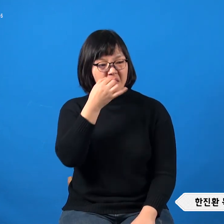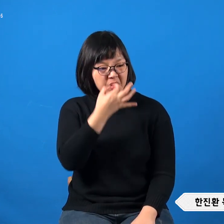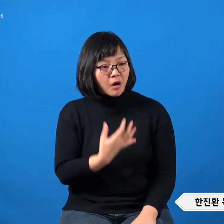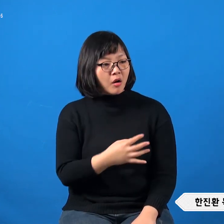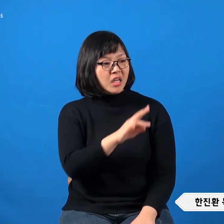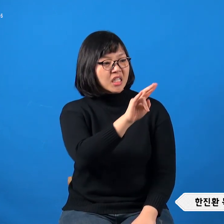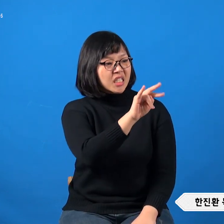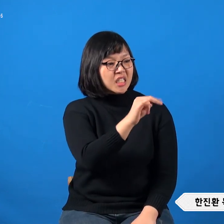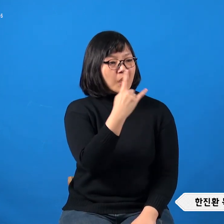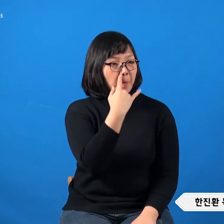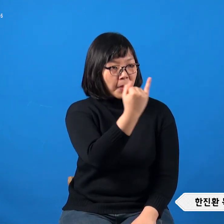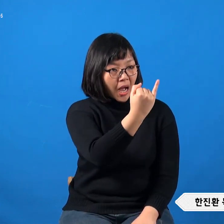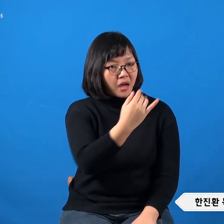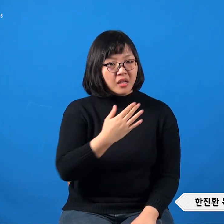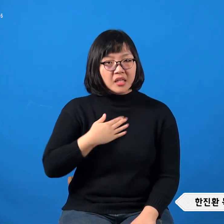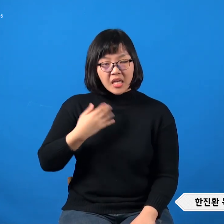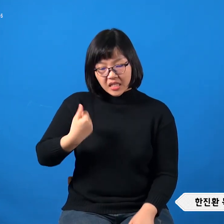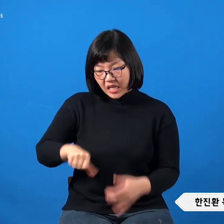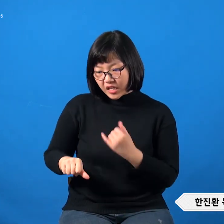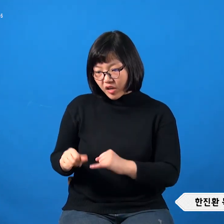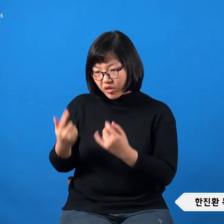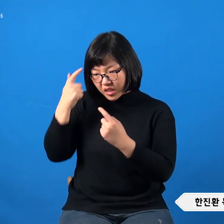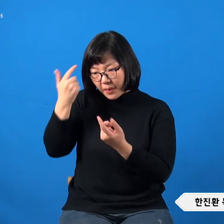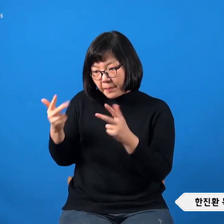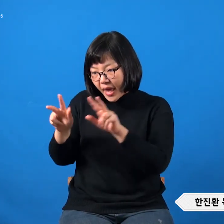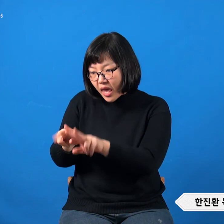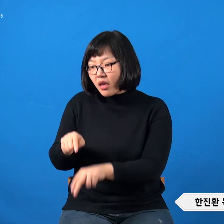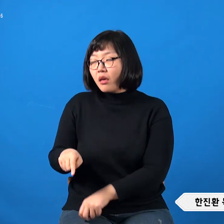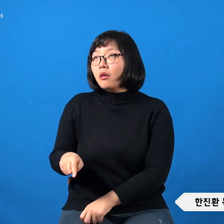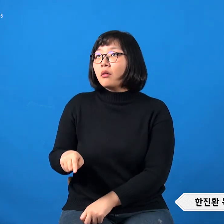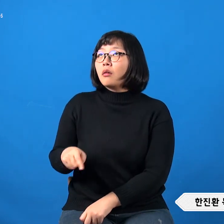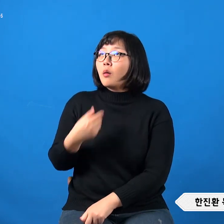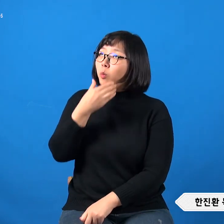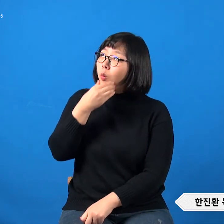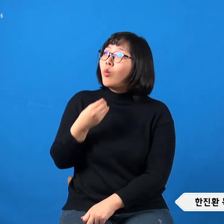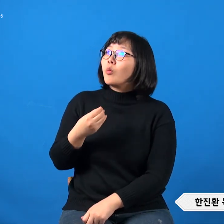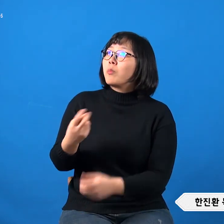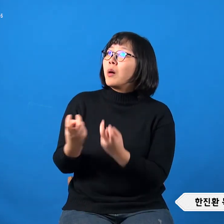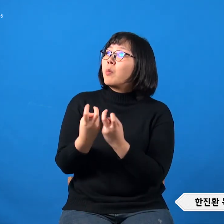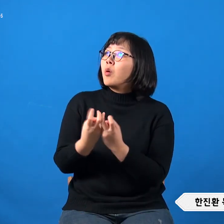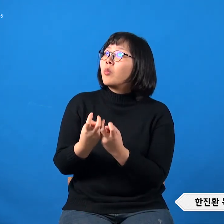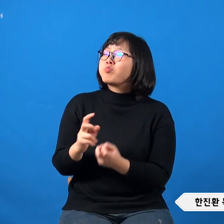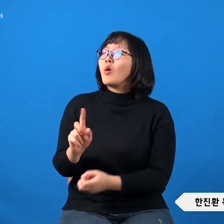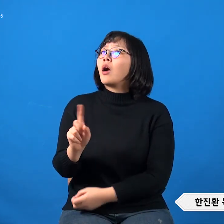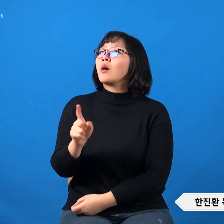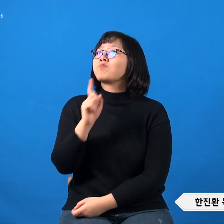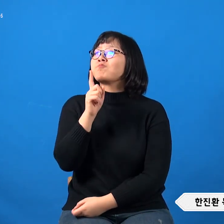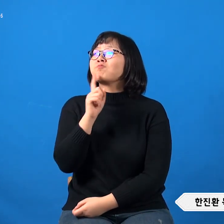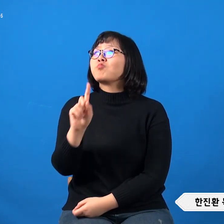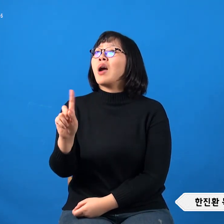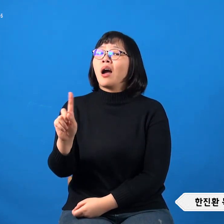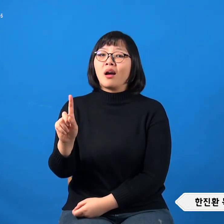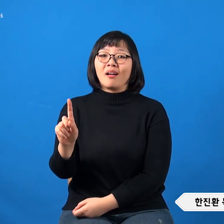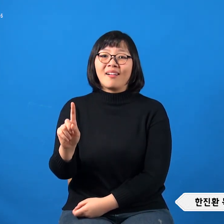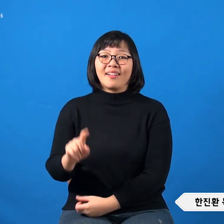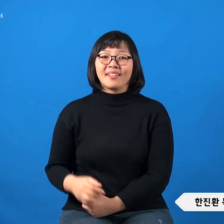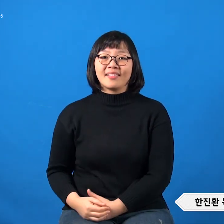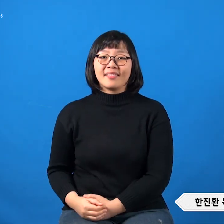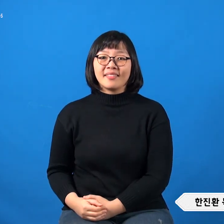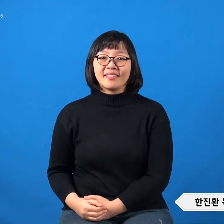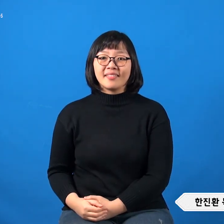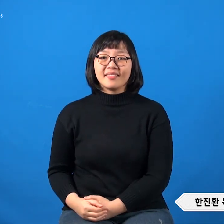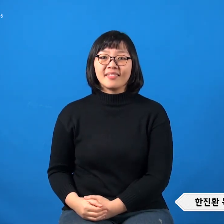나를 복주기 위한 주님의 프로그램이라고요? 그럼 그게 무슨 말입니까? 그